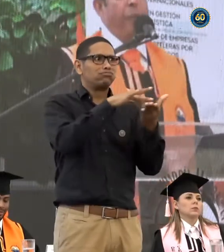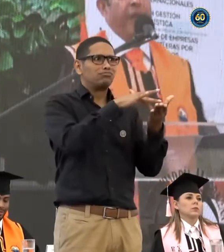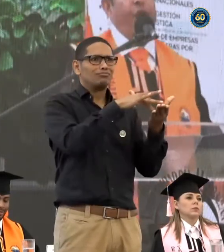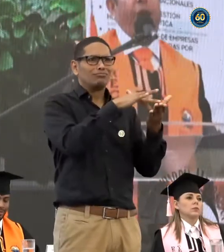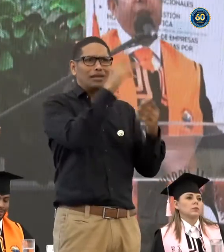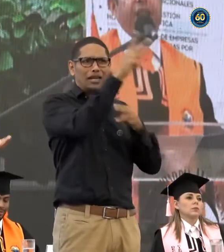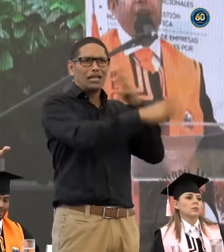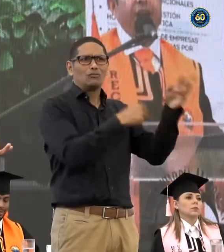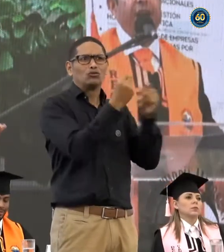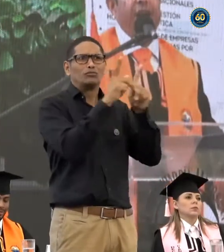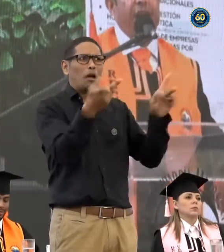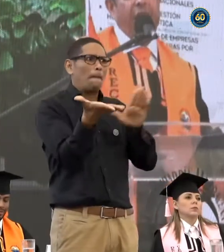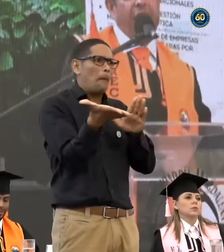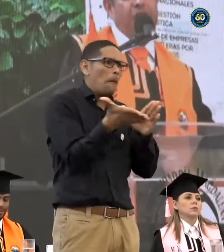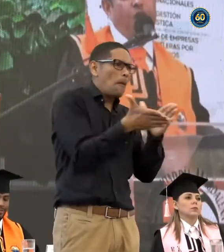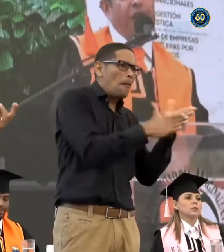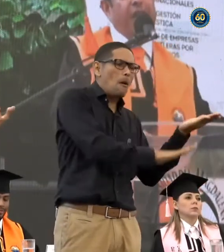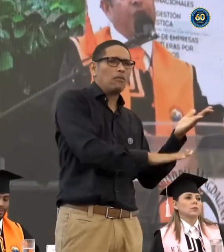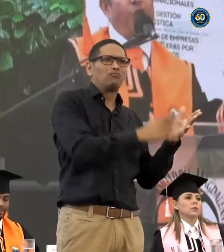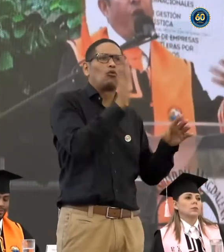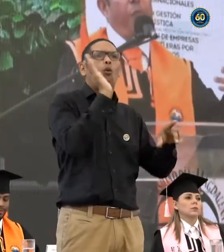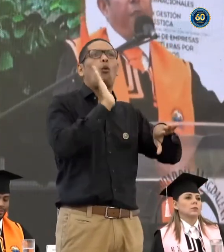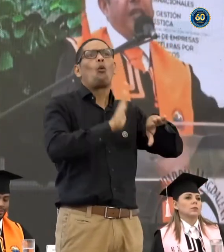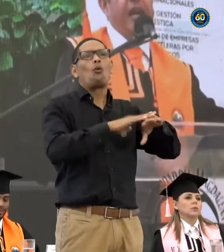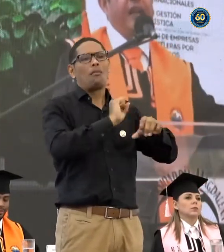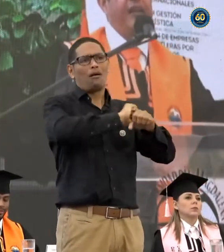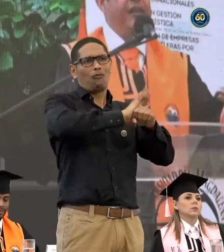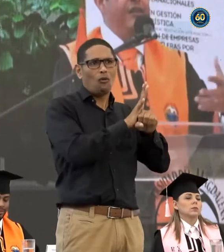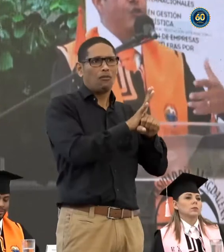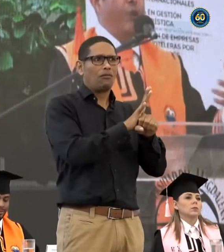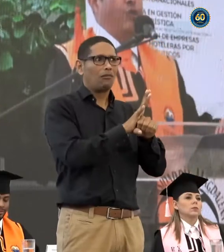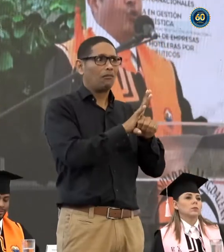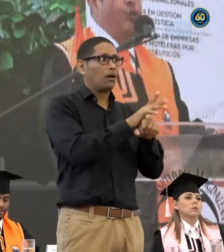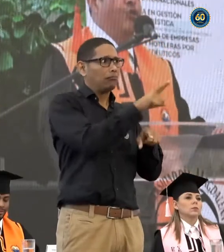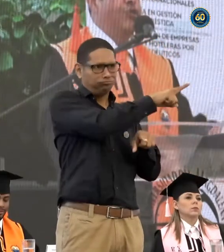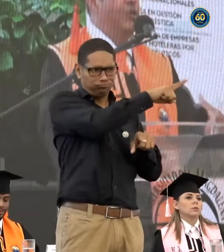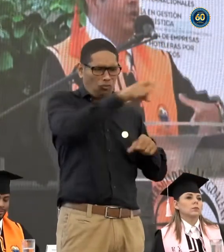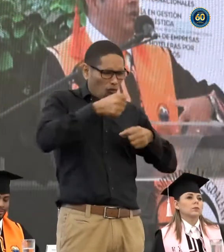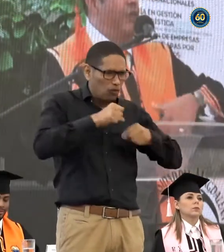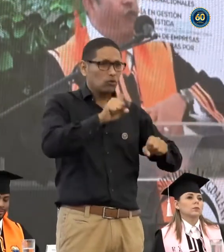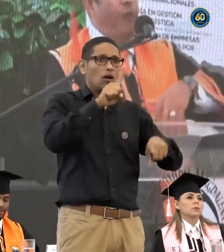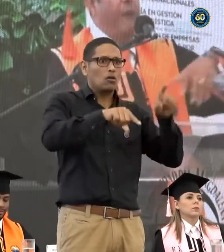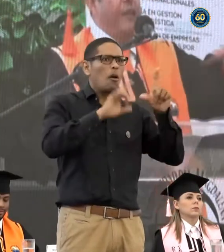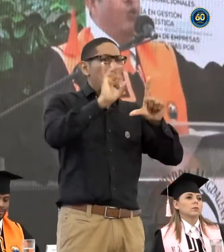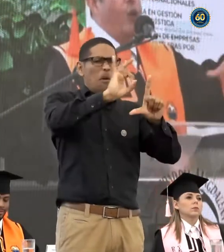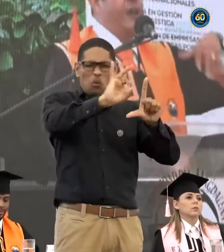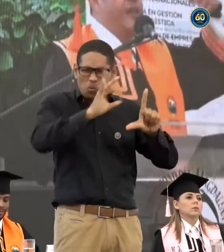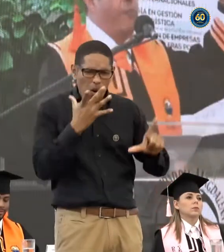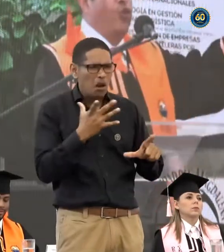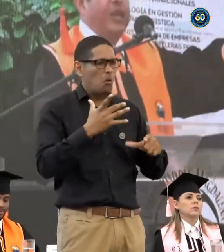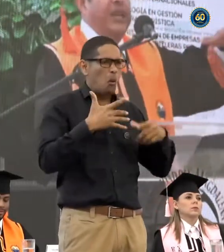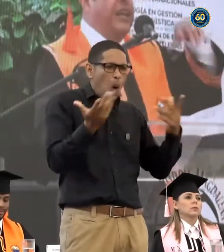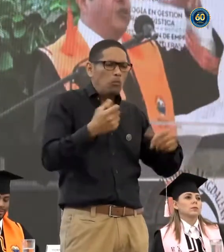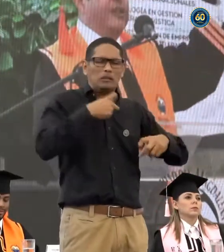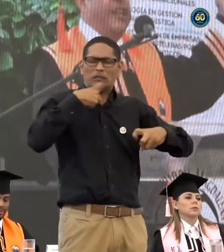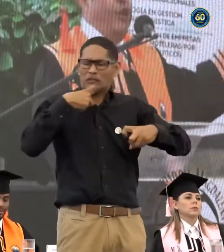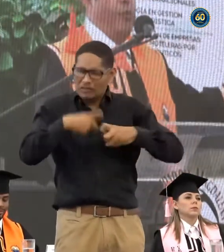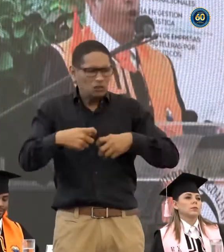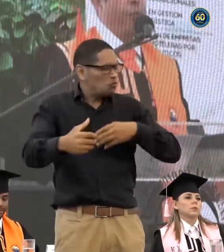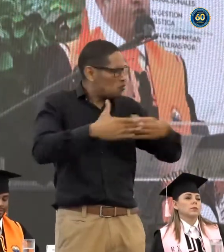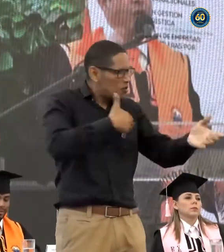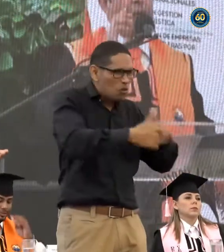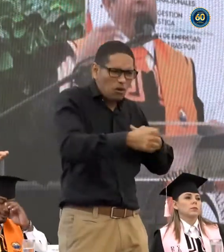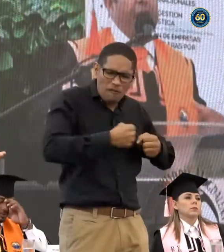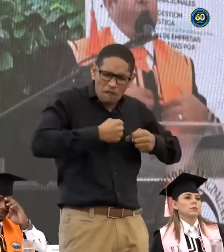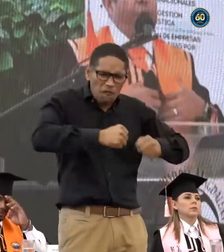la generación que trató de completar sus estudios de forma virtual remota tratando de hacer lo mejor posible para algo